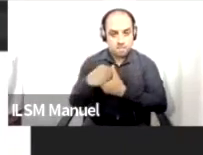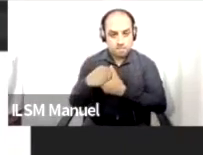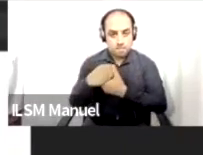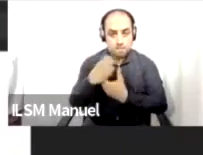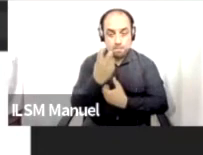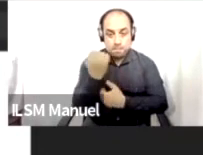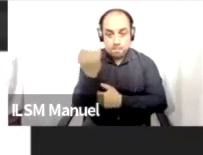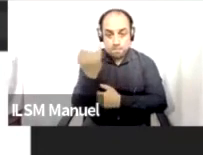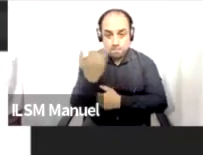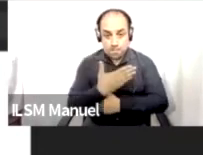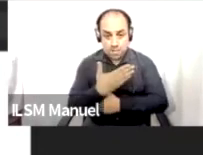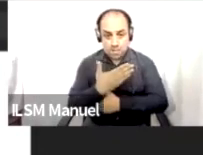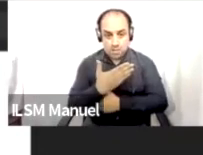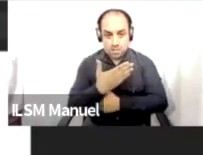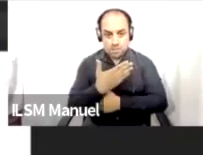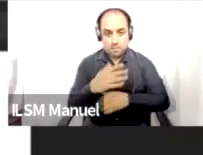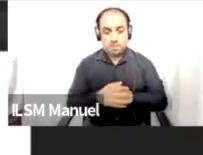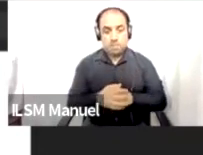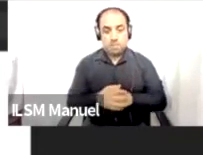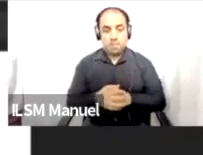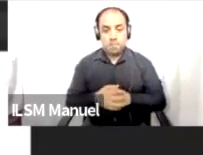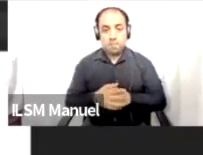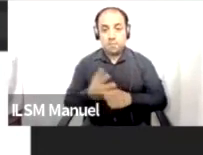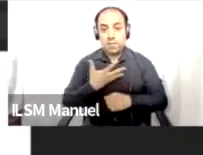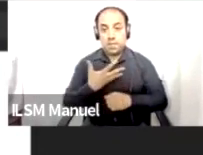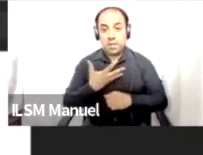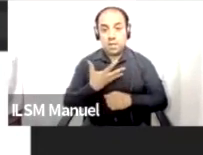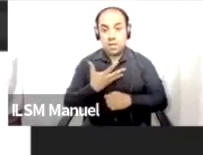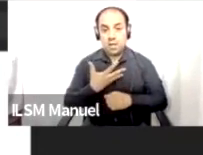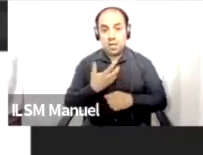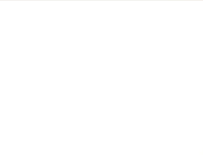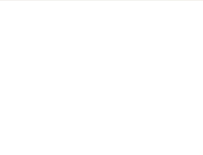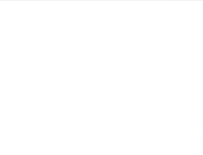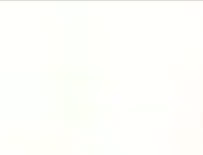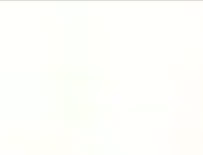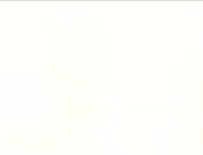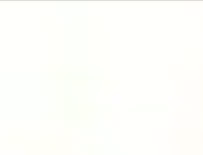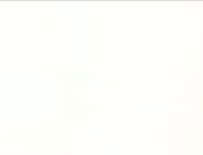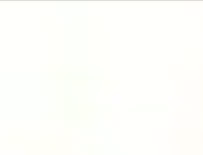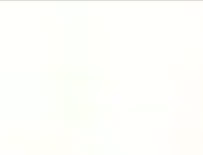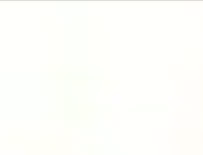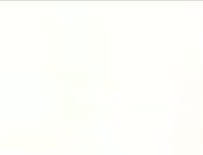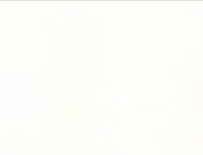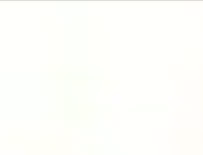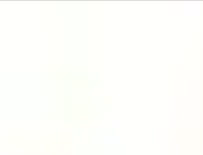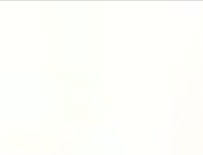las imágenes que al dispositivo de la inclusión le gusta utilizar.